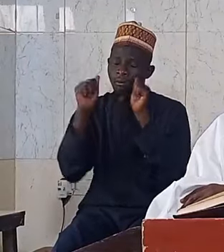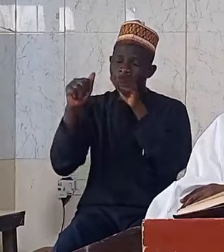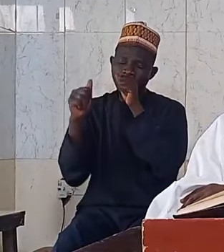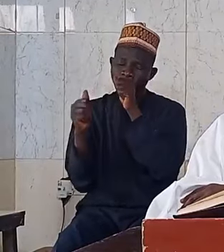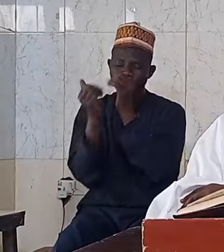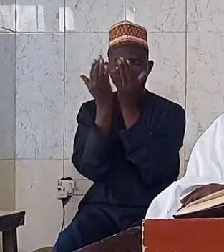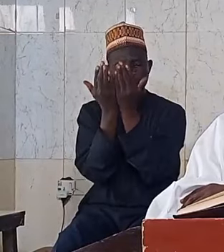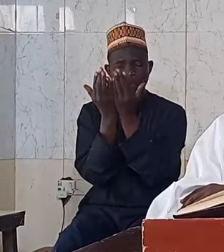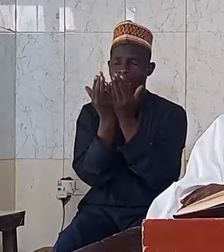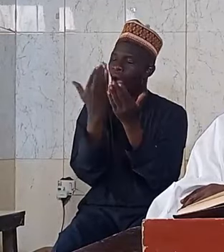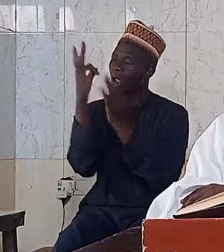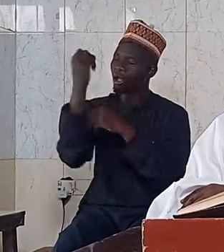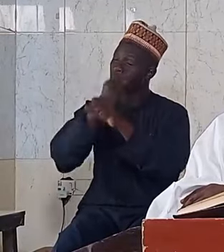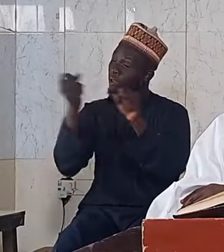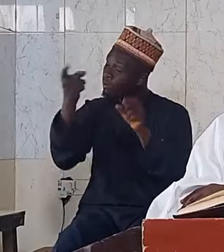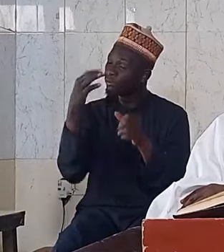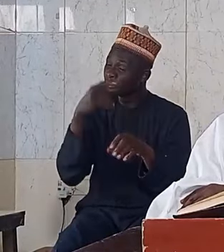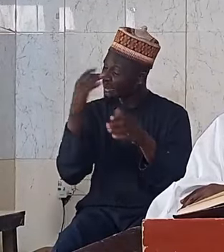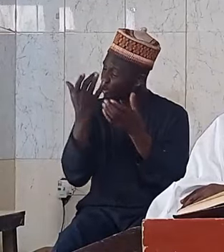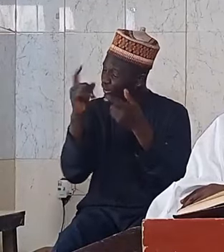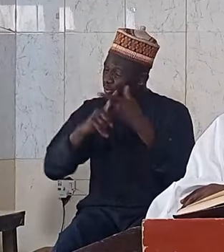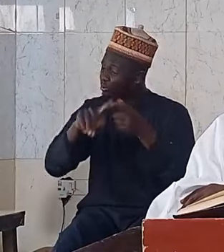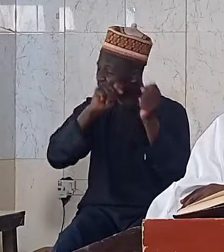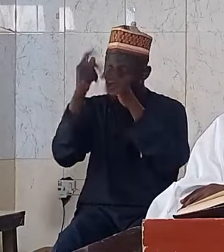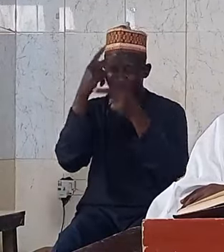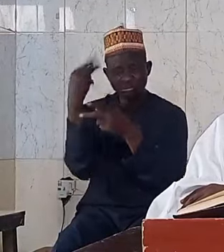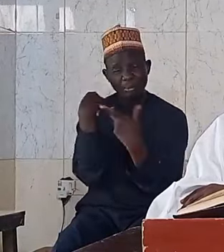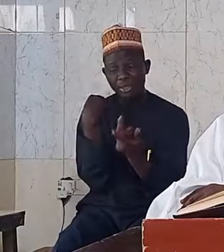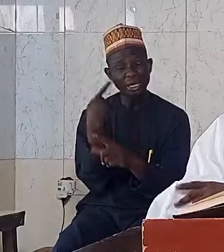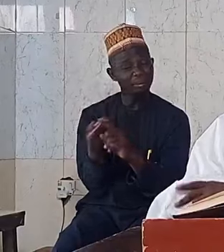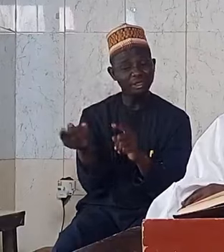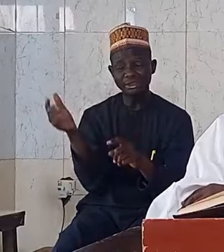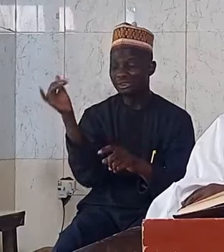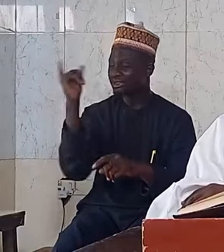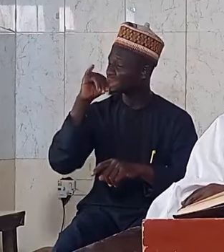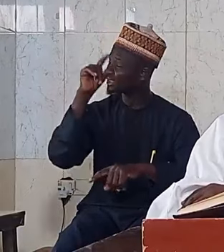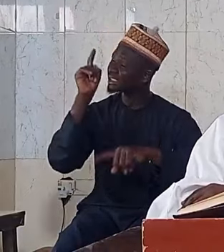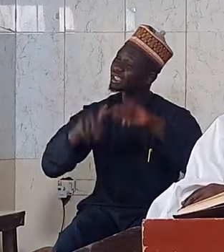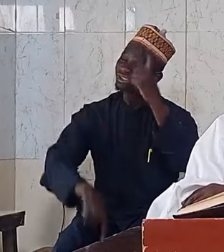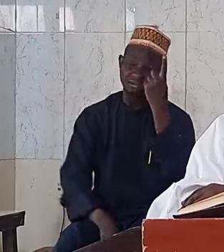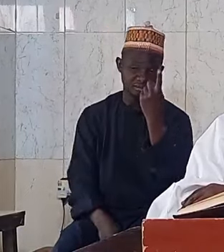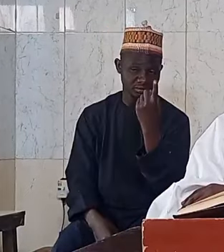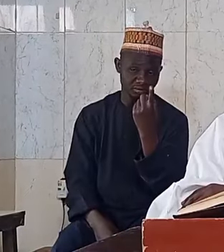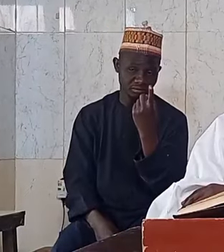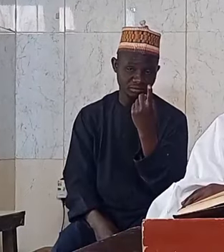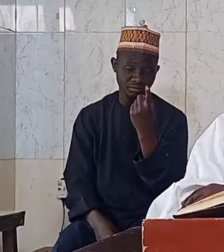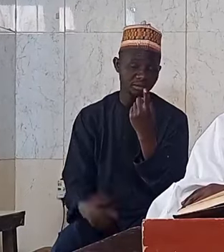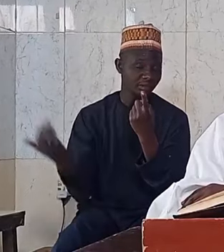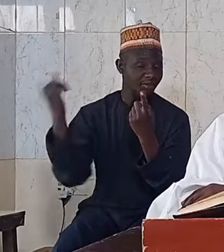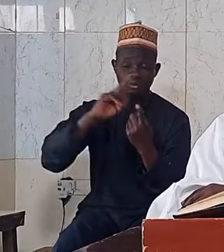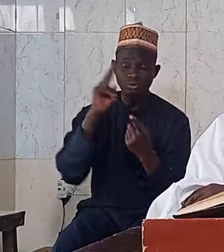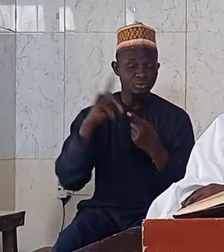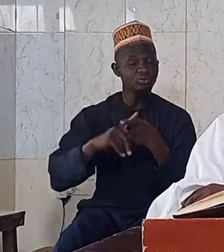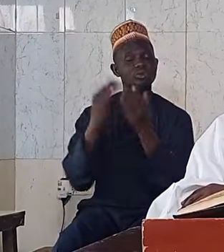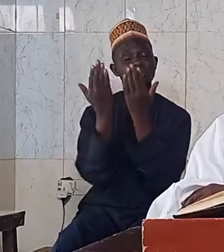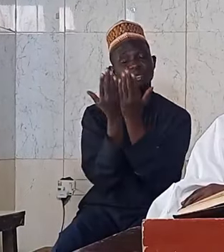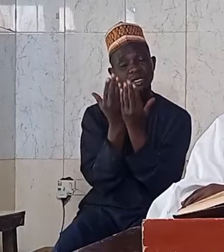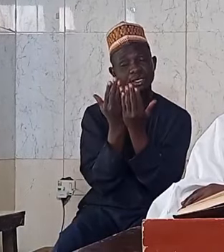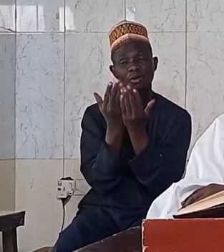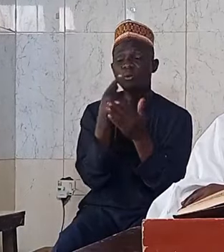ba shi da wani abu sai addu'a suna so su yi hijira su tafi wurin manzon Allah sallallahu alaihi wasallam amma an hana su to suna addu'a me suke cewa